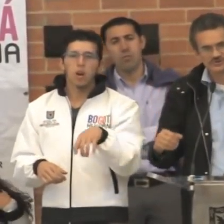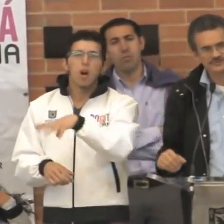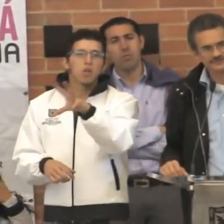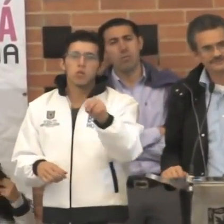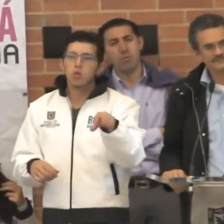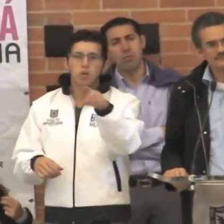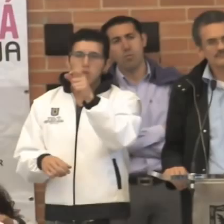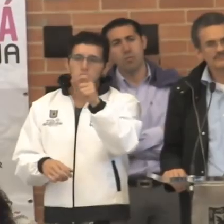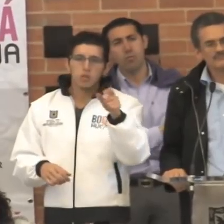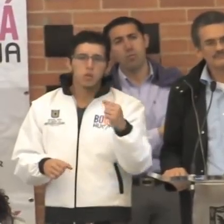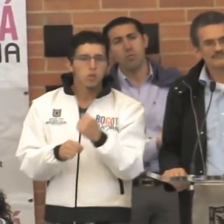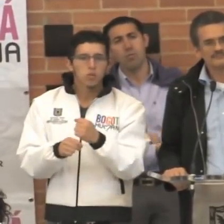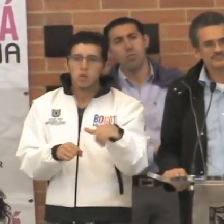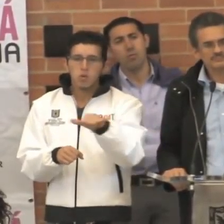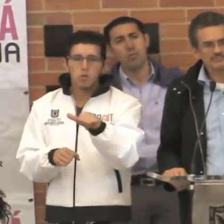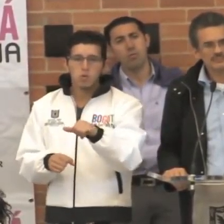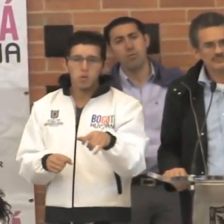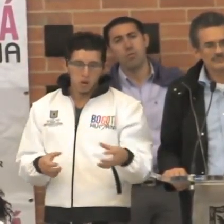consorcios.